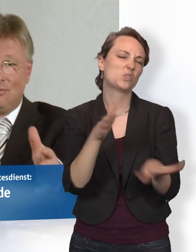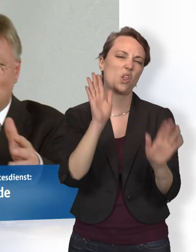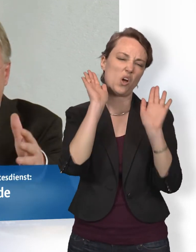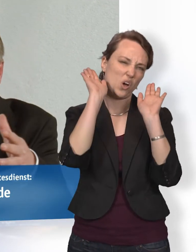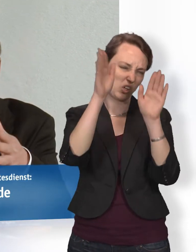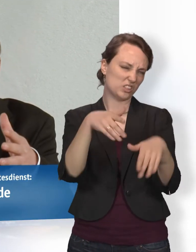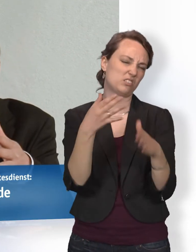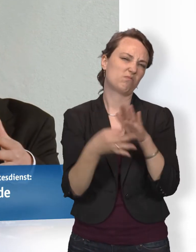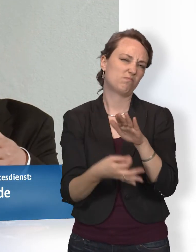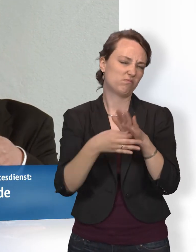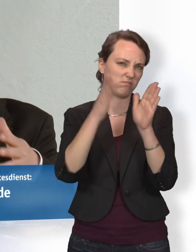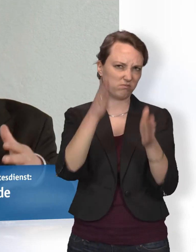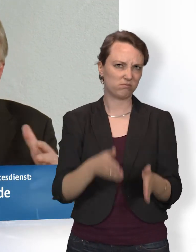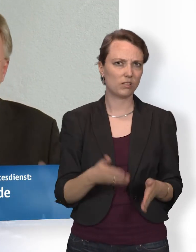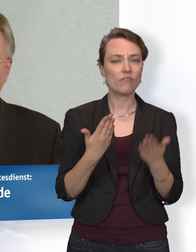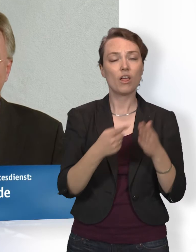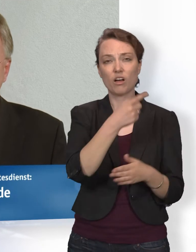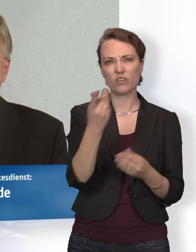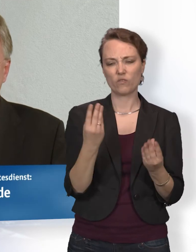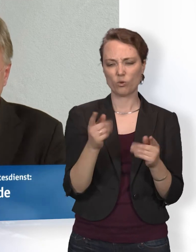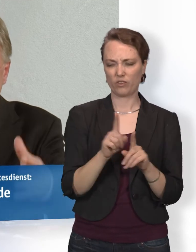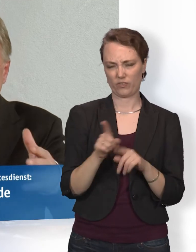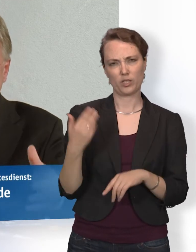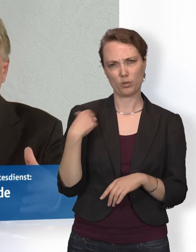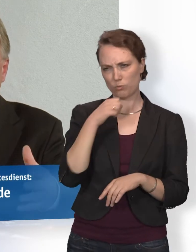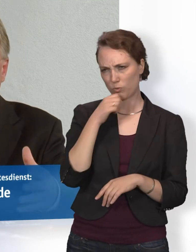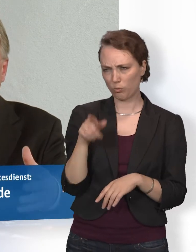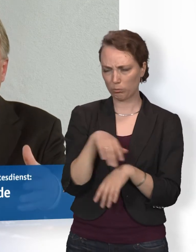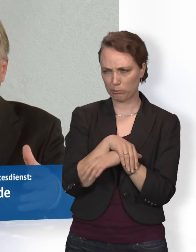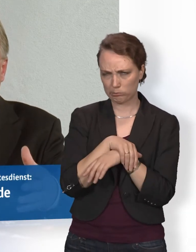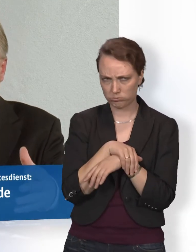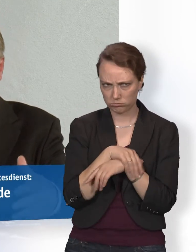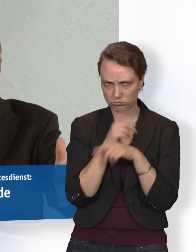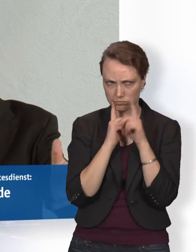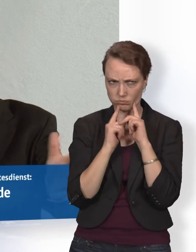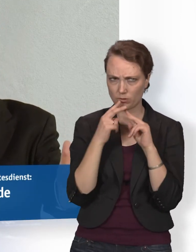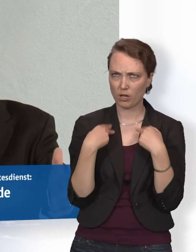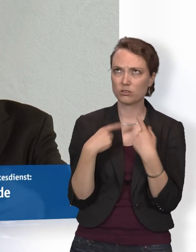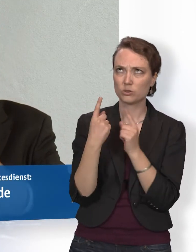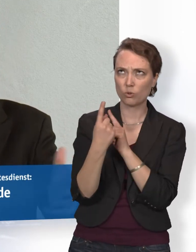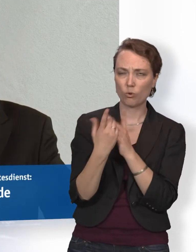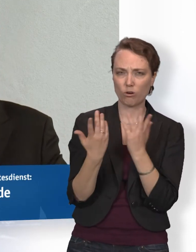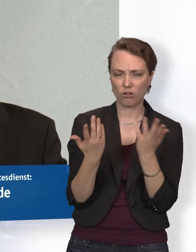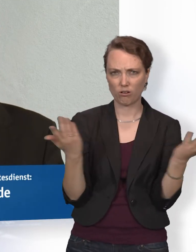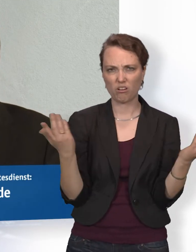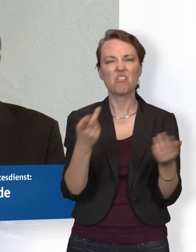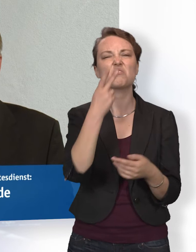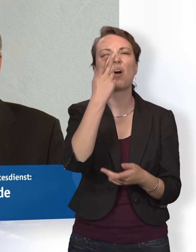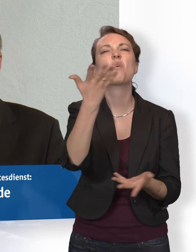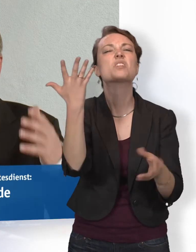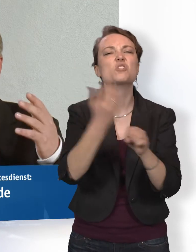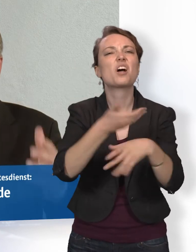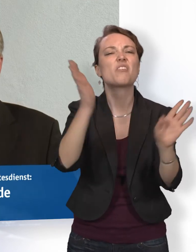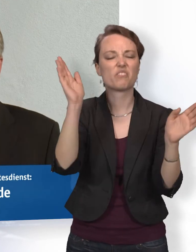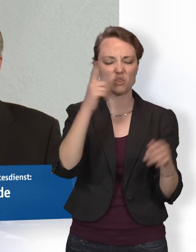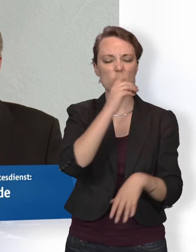so zusammengekauert wie der Junge bei seinem Pastor. Vielleicht sind sie es ja. Schau, was du hinkriegst, das sind lauter Nullen. Ich